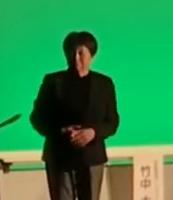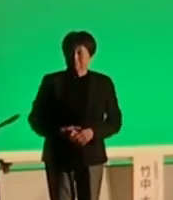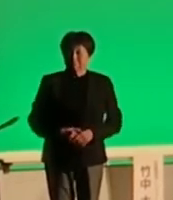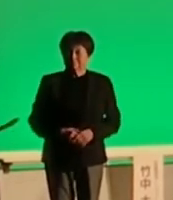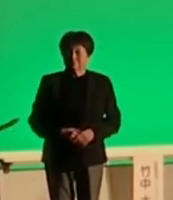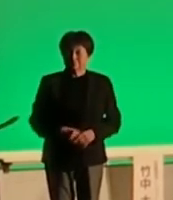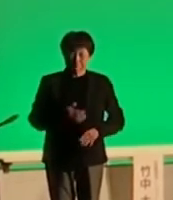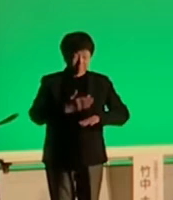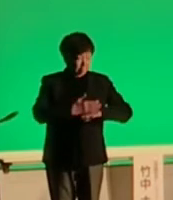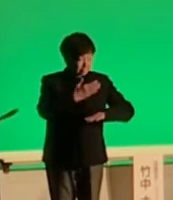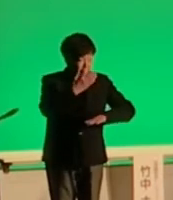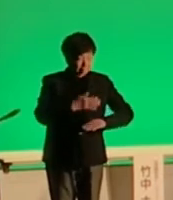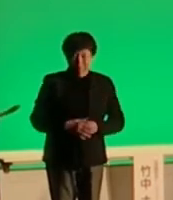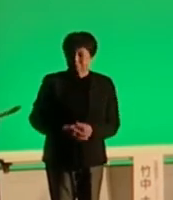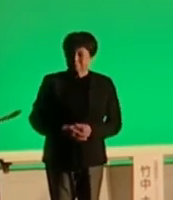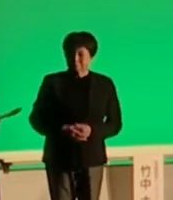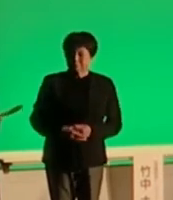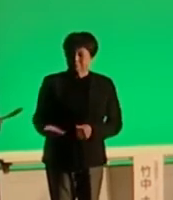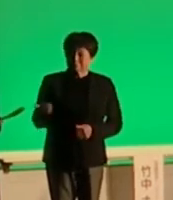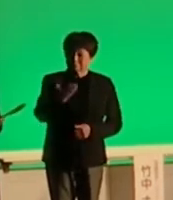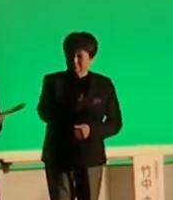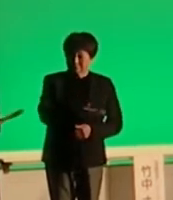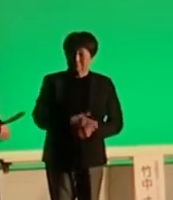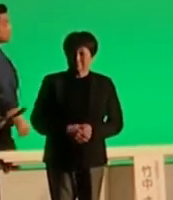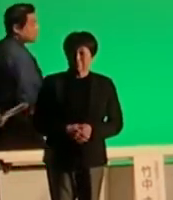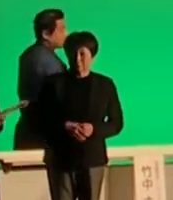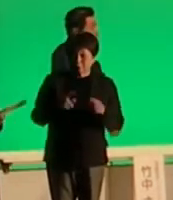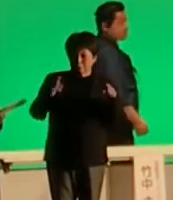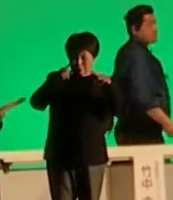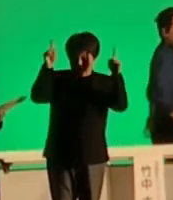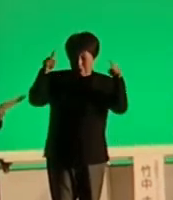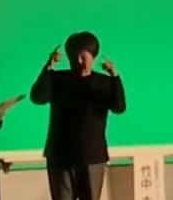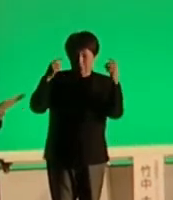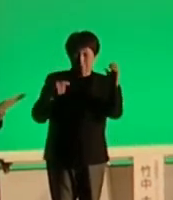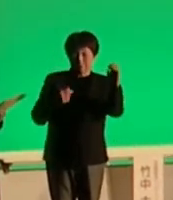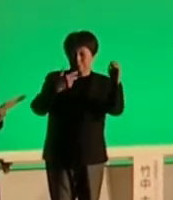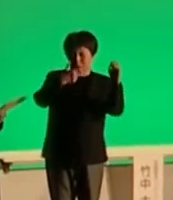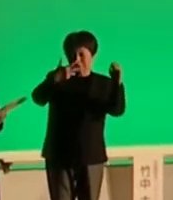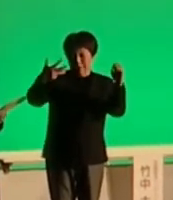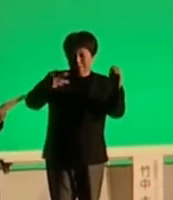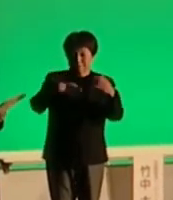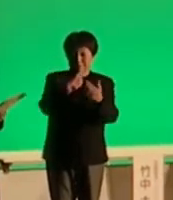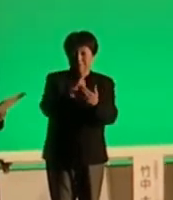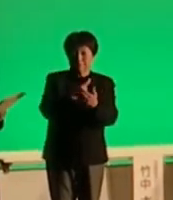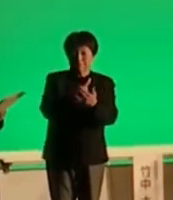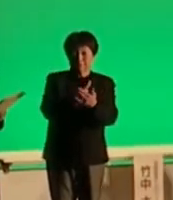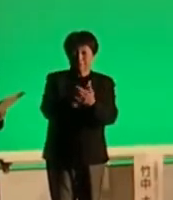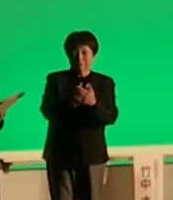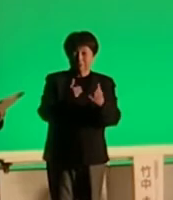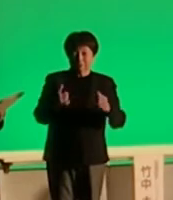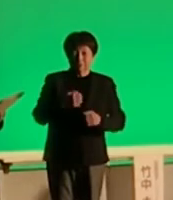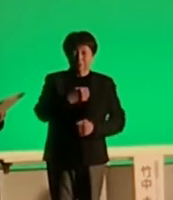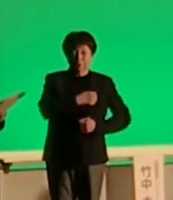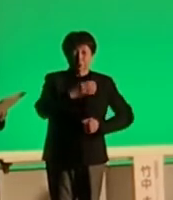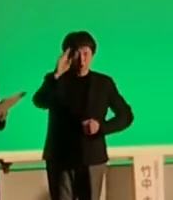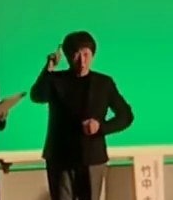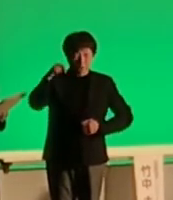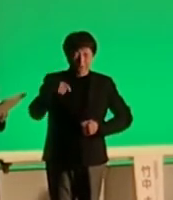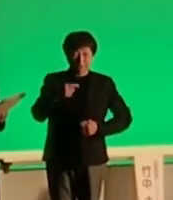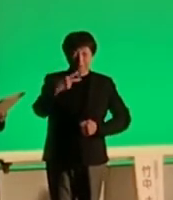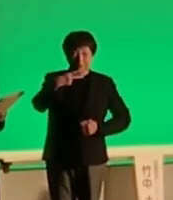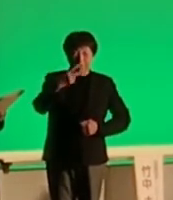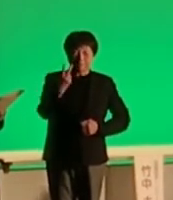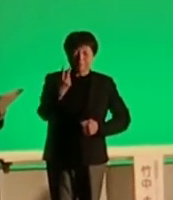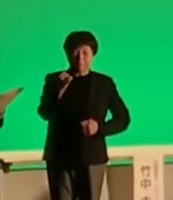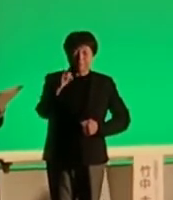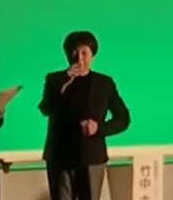ました。ありがとうございました。さあ、続きまして、このイベント078に参画いただいております兵庫県の井戸